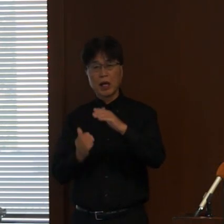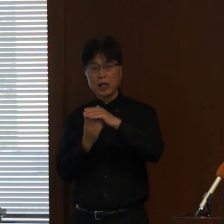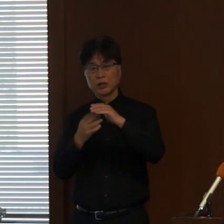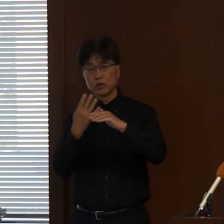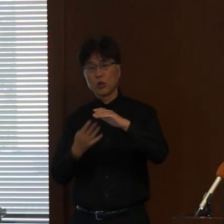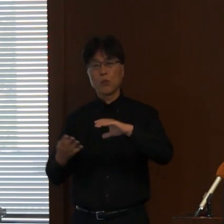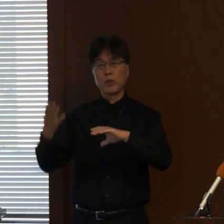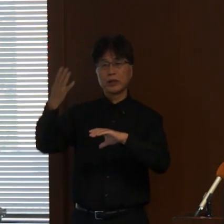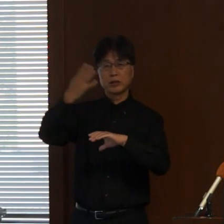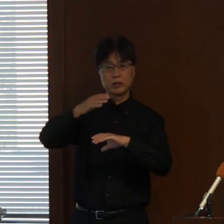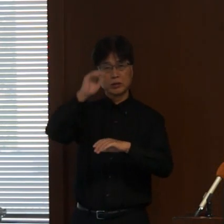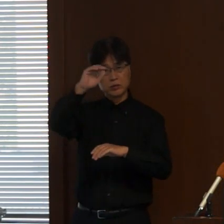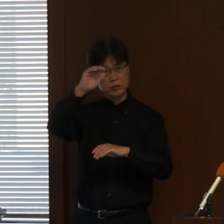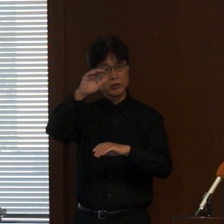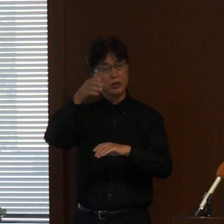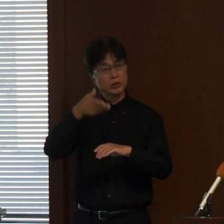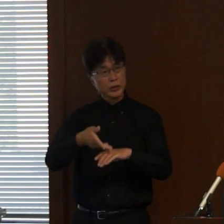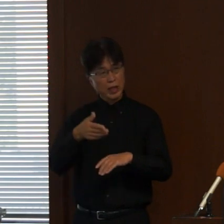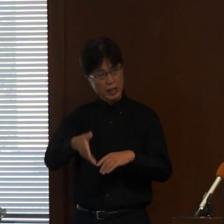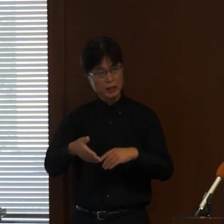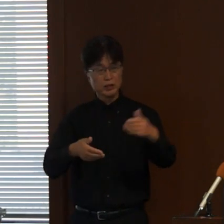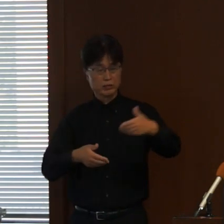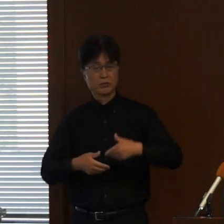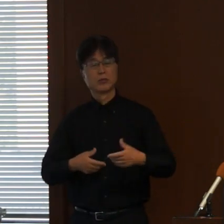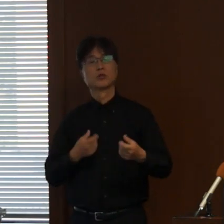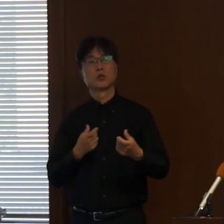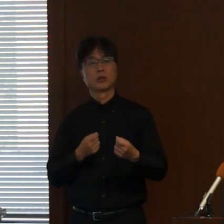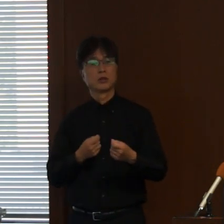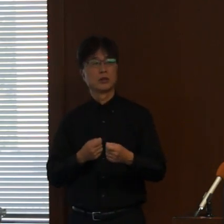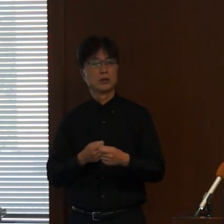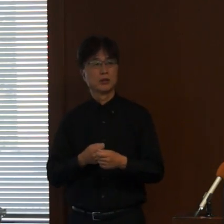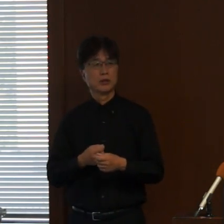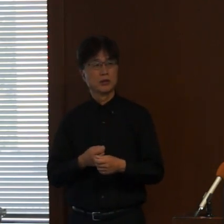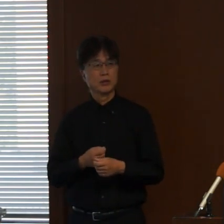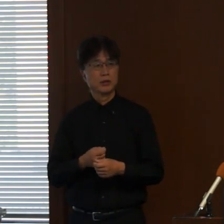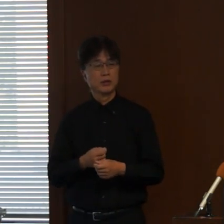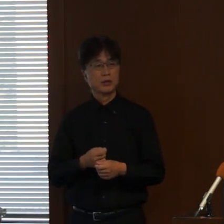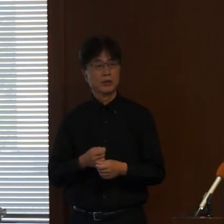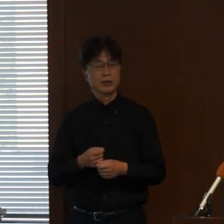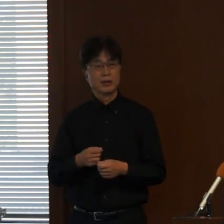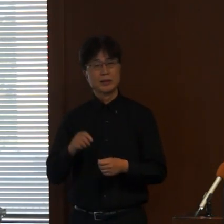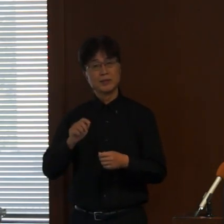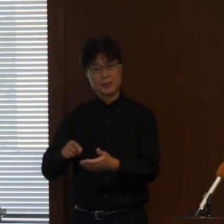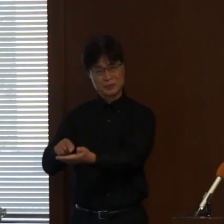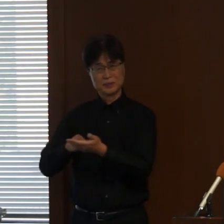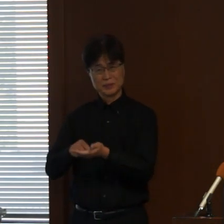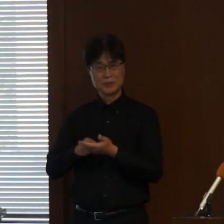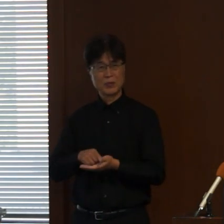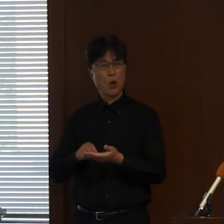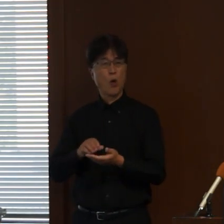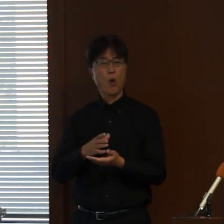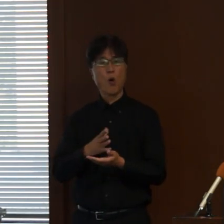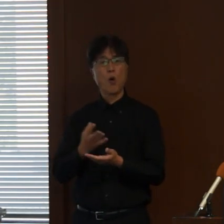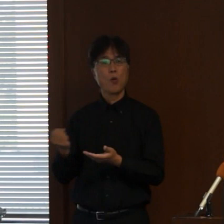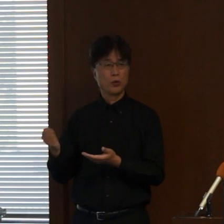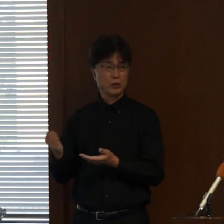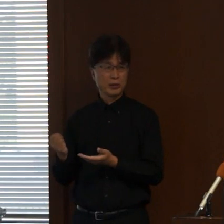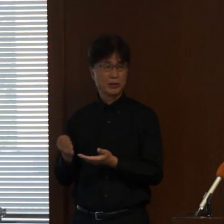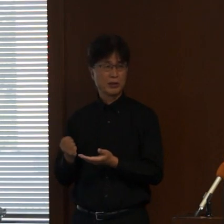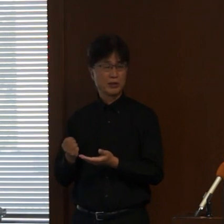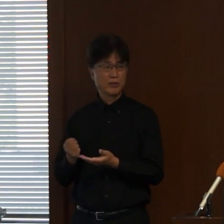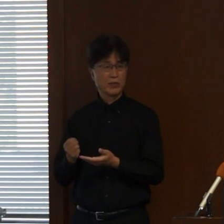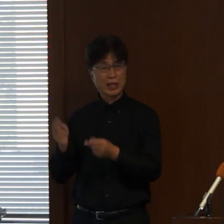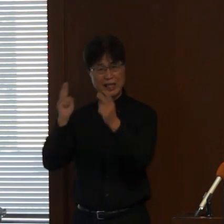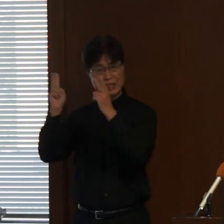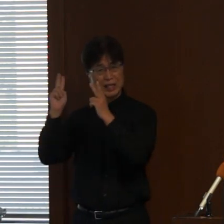味で捉えてみましょう。 そうですね、はい、非常にこれ人気があって、かなり多くの事